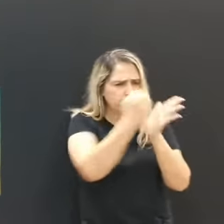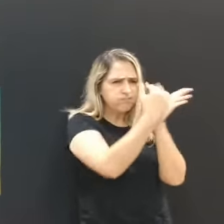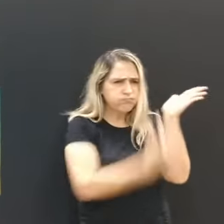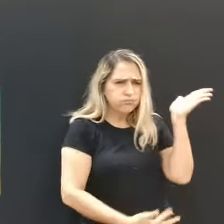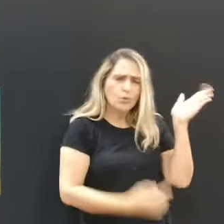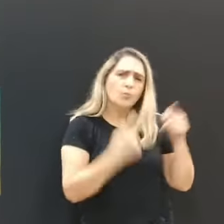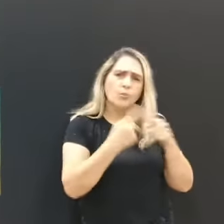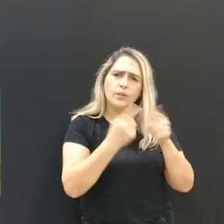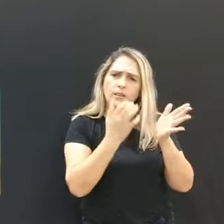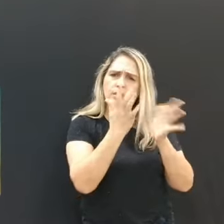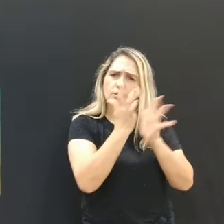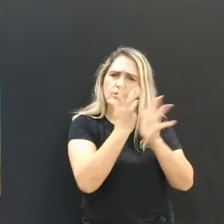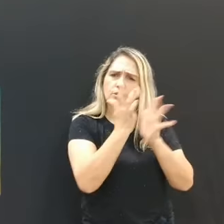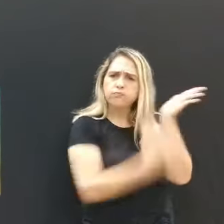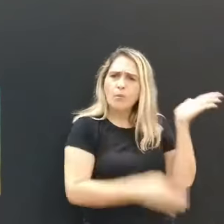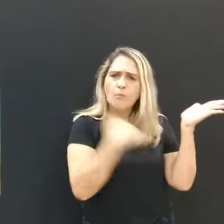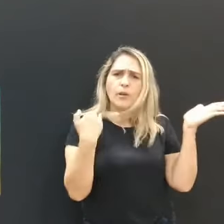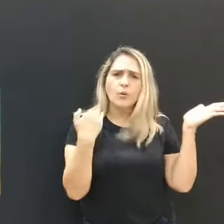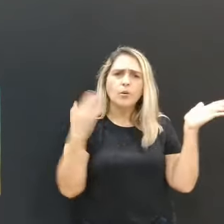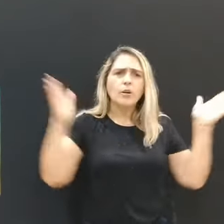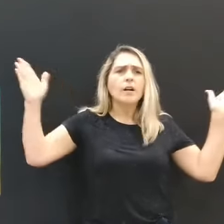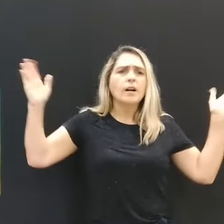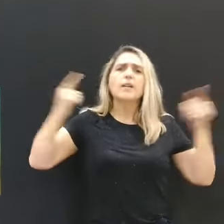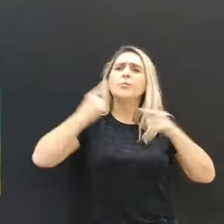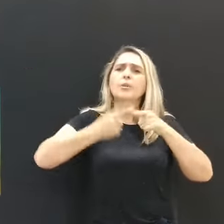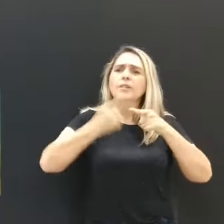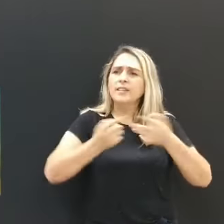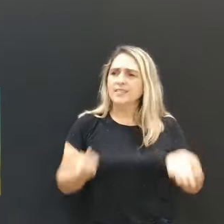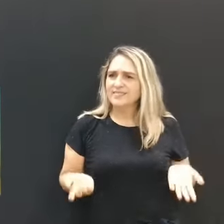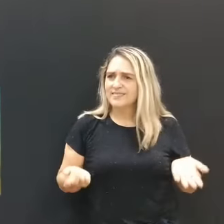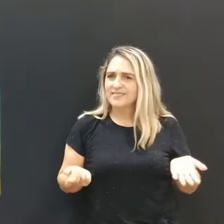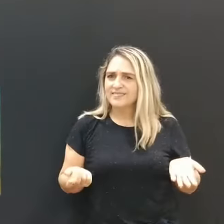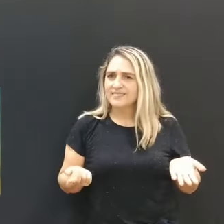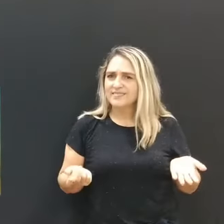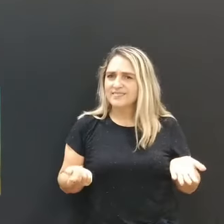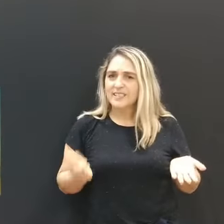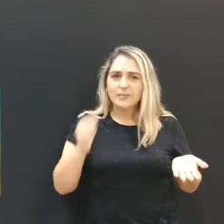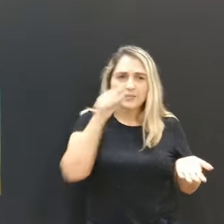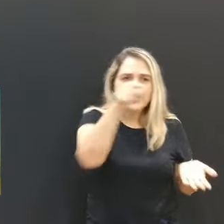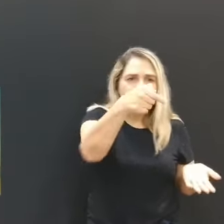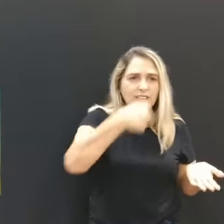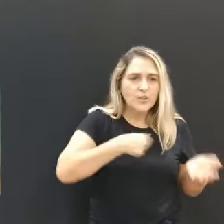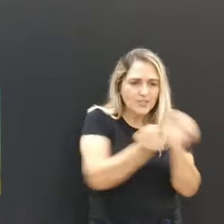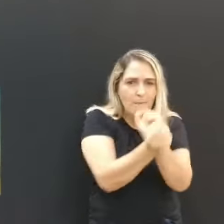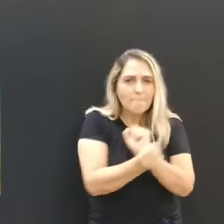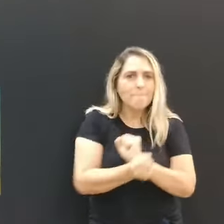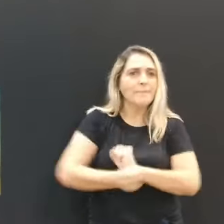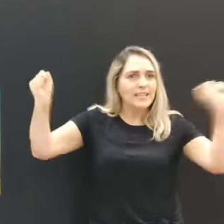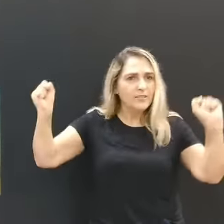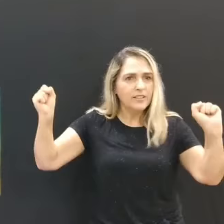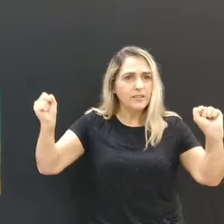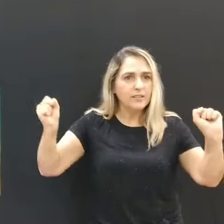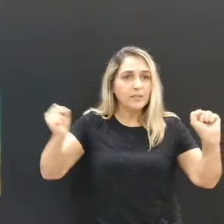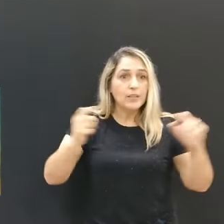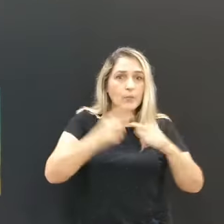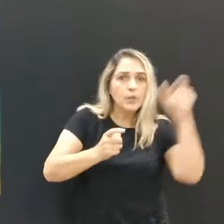vitorioso. Jesus, ele morreu na cruz por nós, foi erguido no madeiro, derramou o sangue